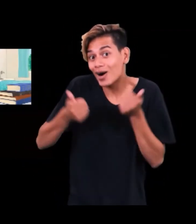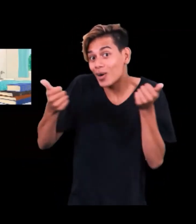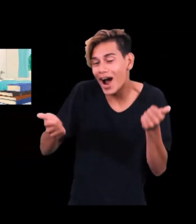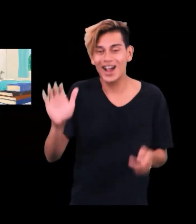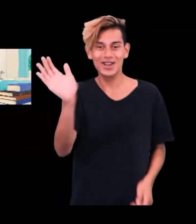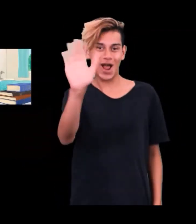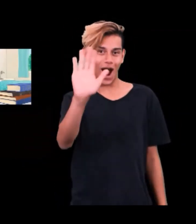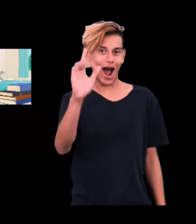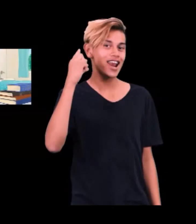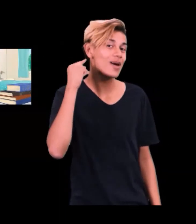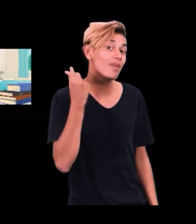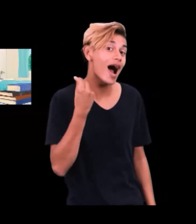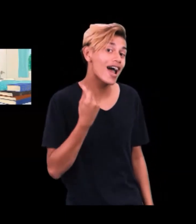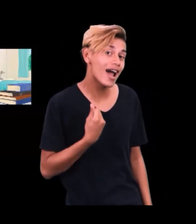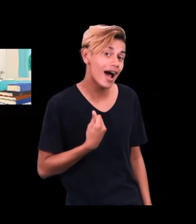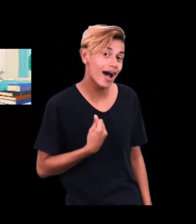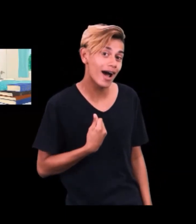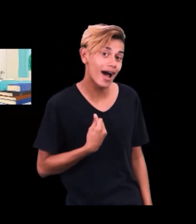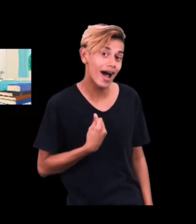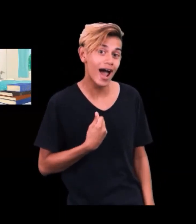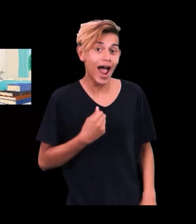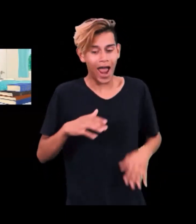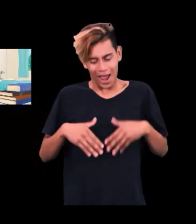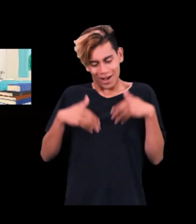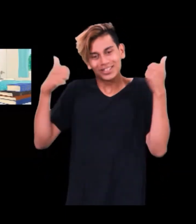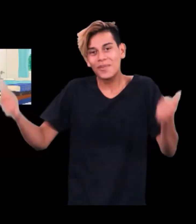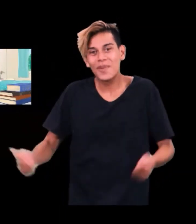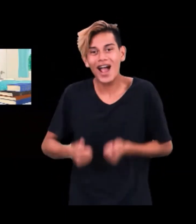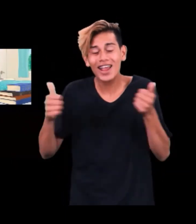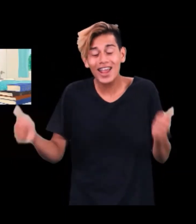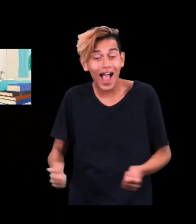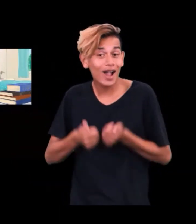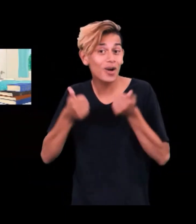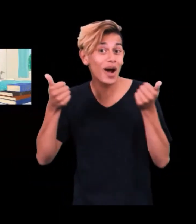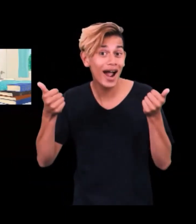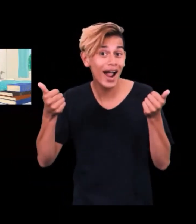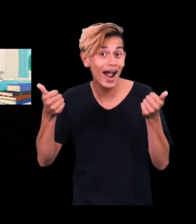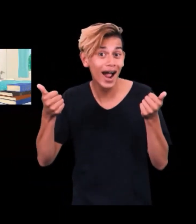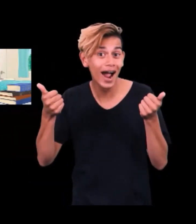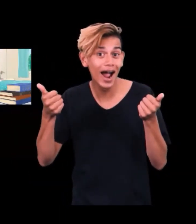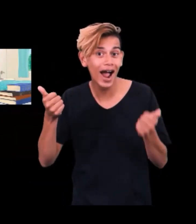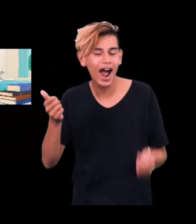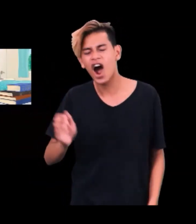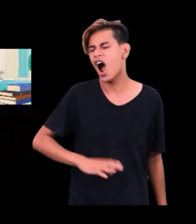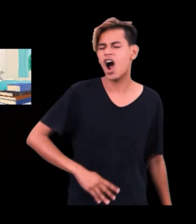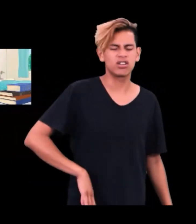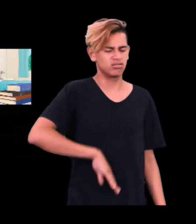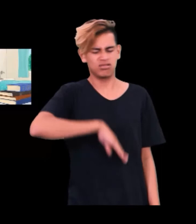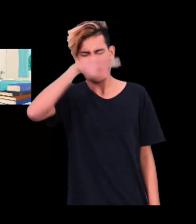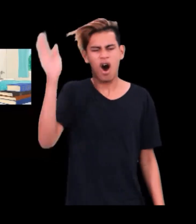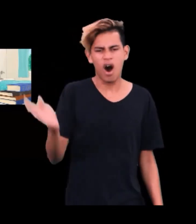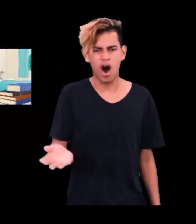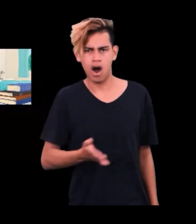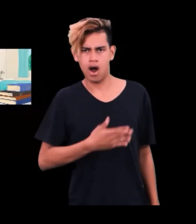koe. Kia ora maia, ke te pehe a koe. Kei te hoha